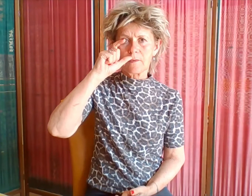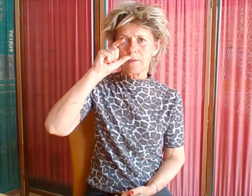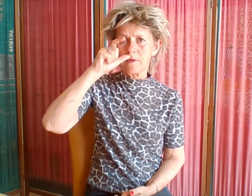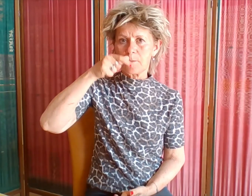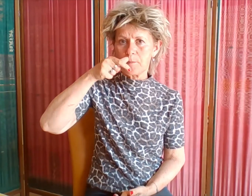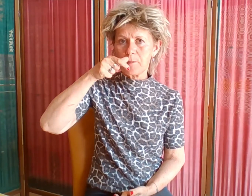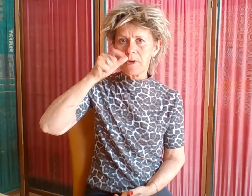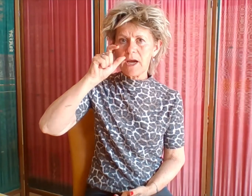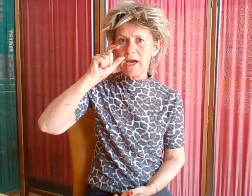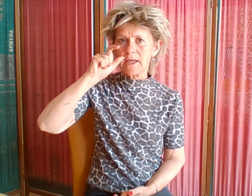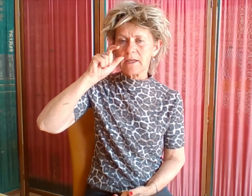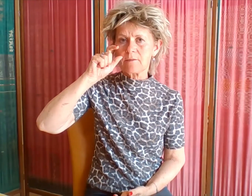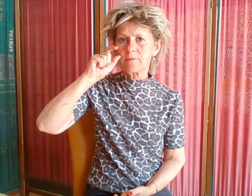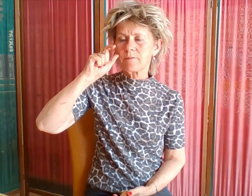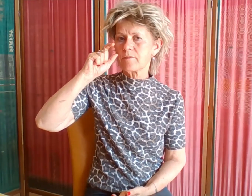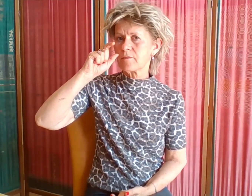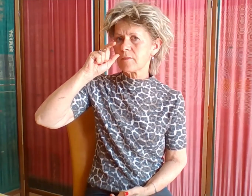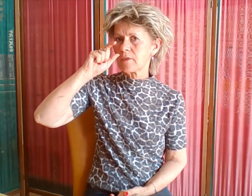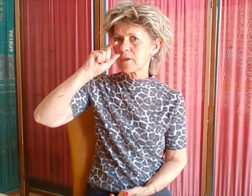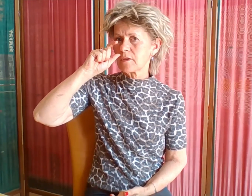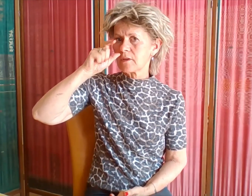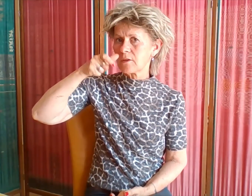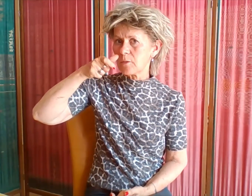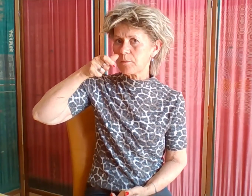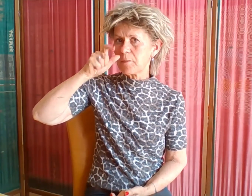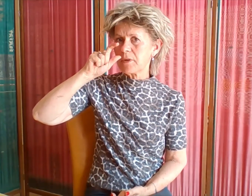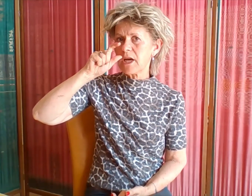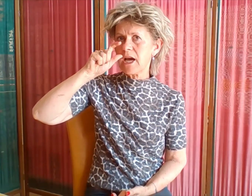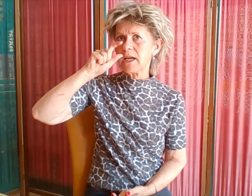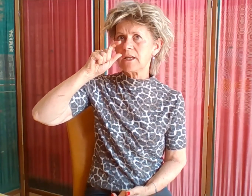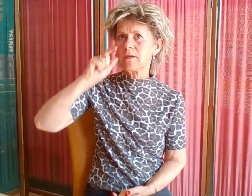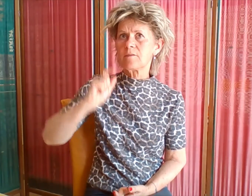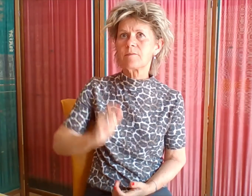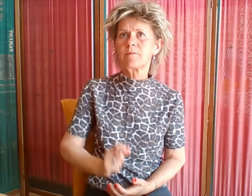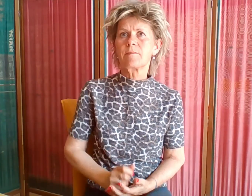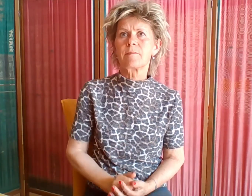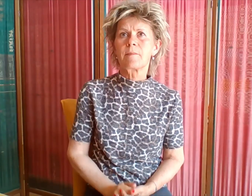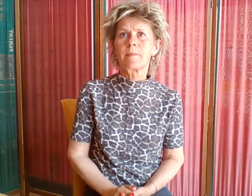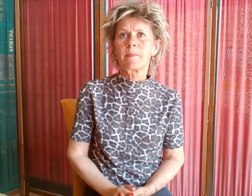De papegaai. De papegaai.